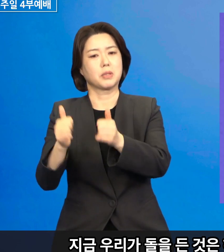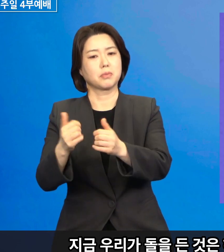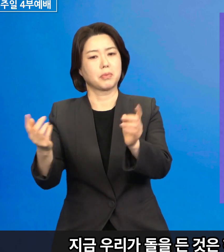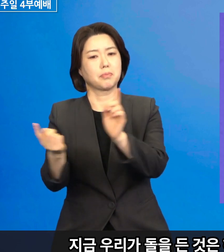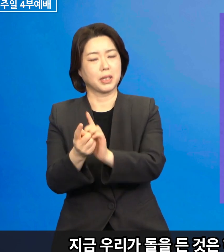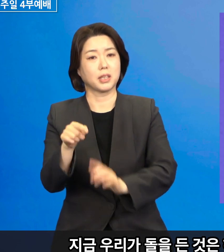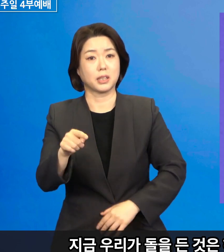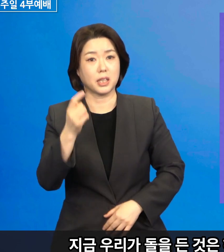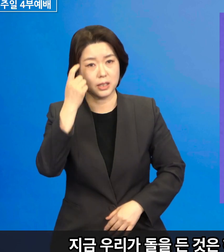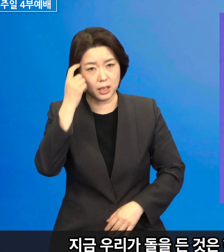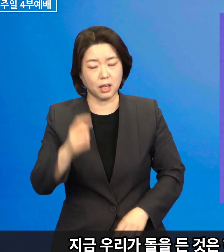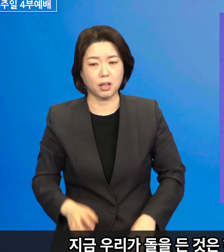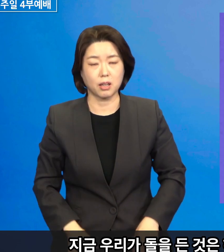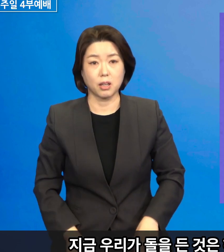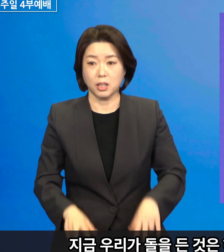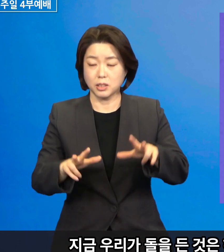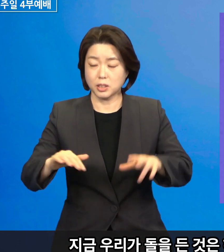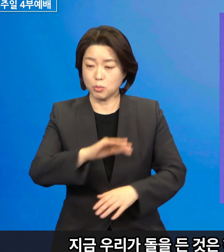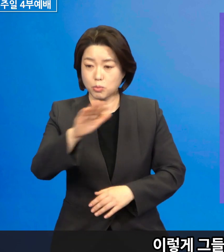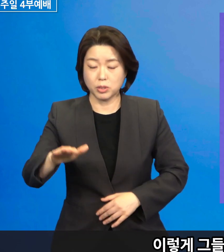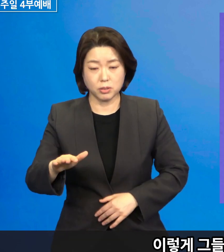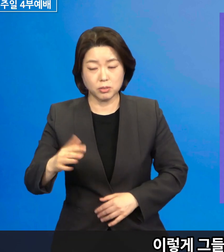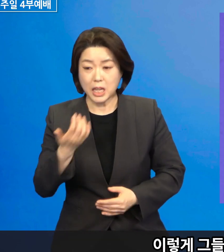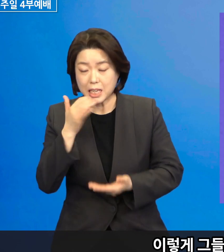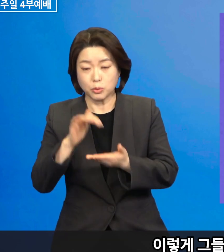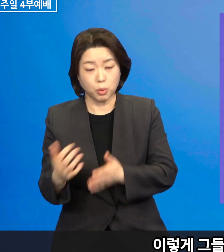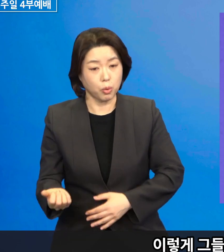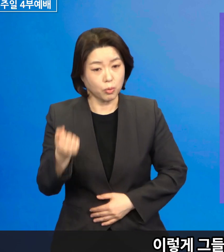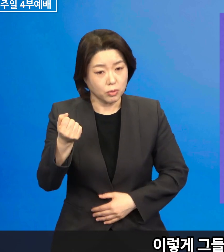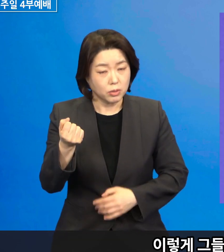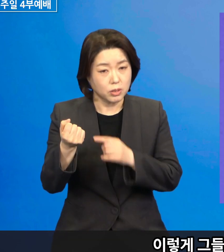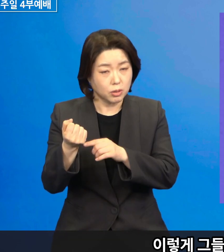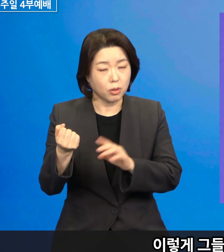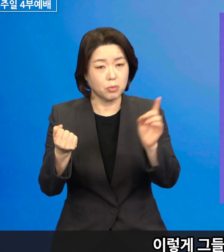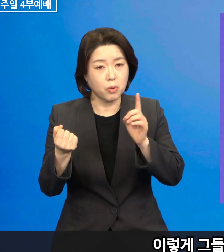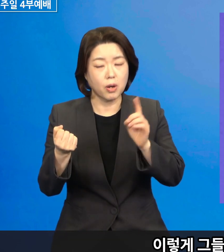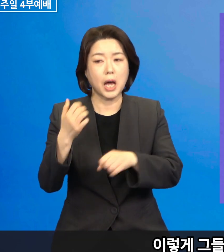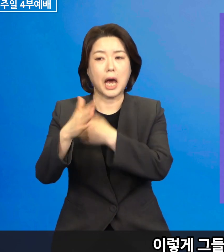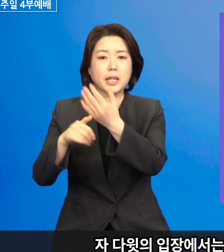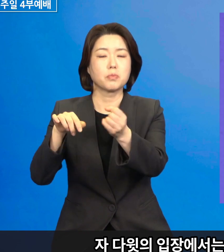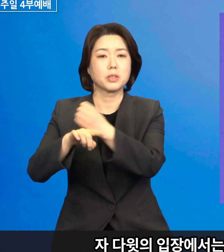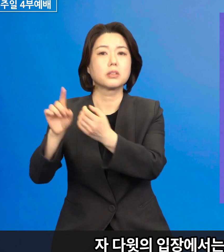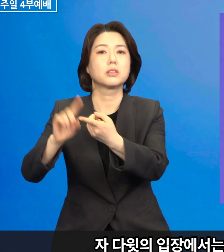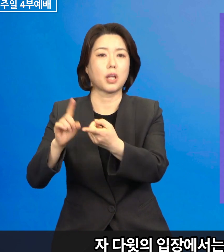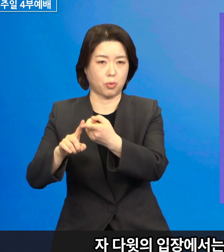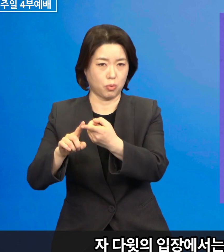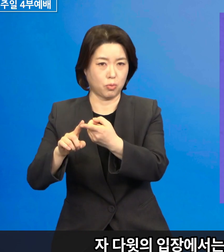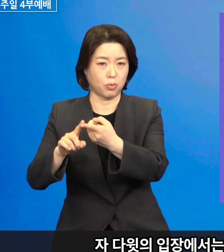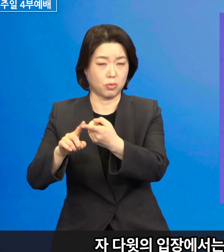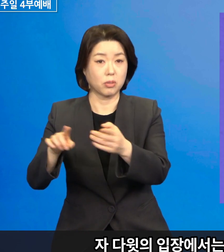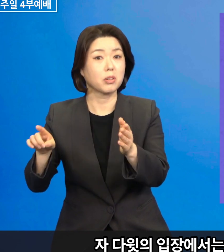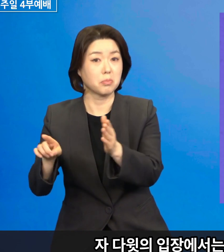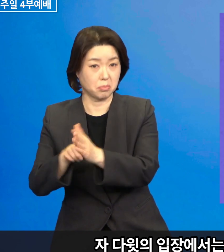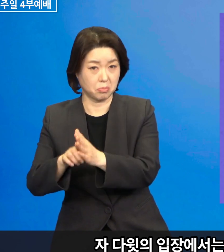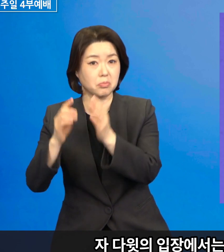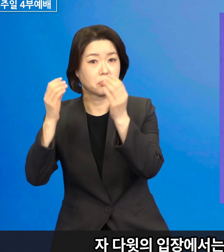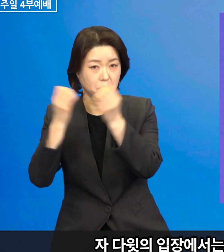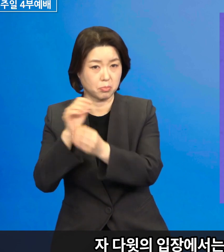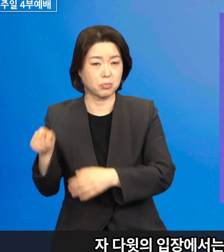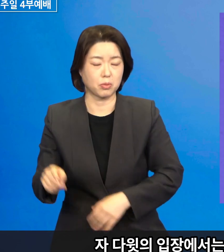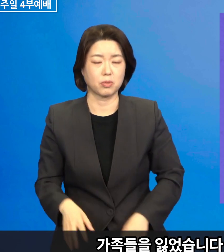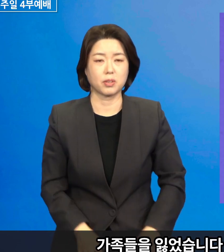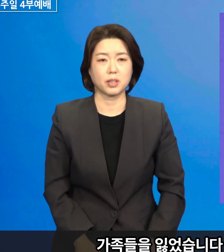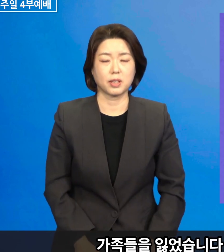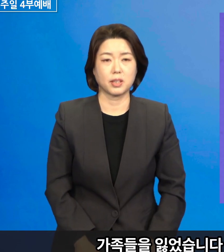것은 하나님의 뜻대로 하는 것이다. 이렇게 그들은 믿은 것이죠. 자, 다윗의 입장에서는 지금